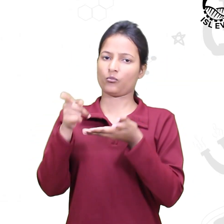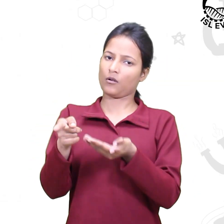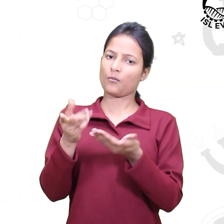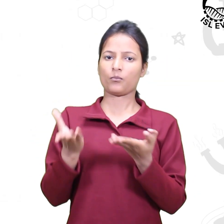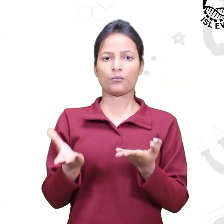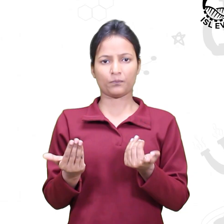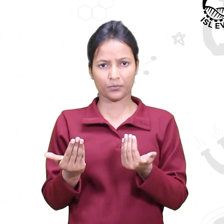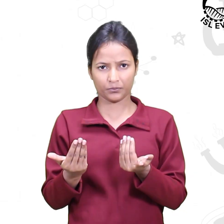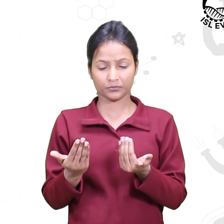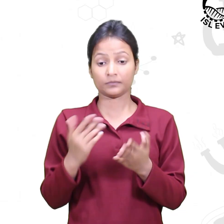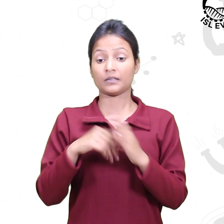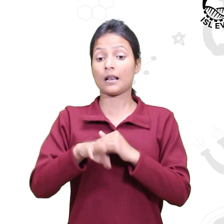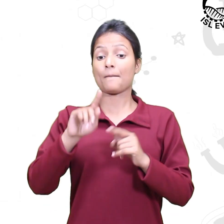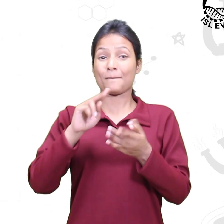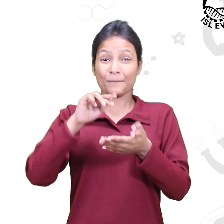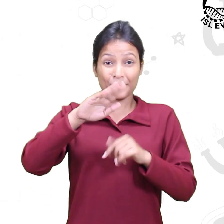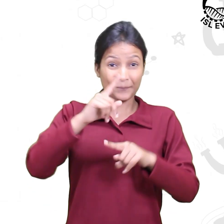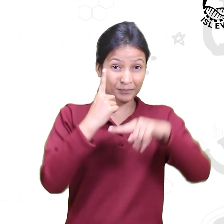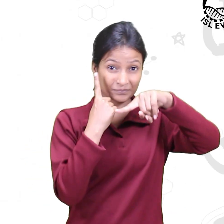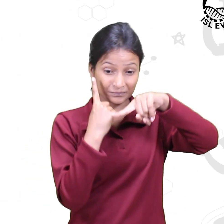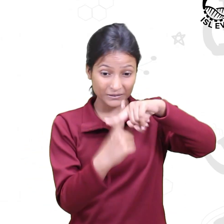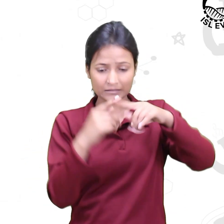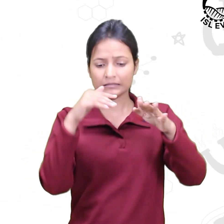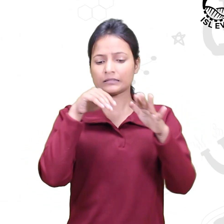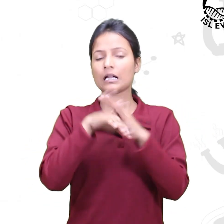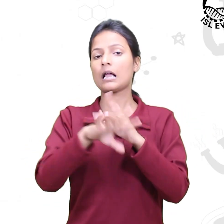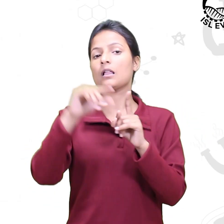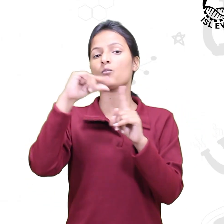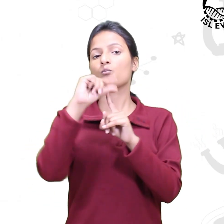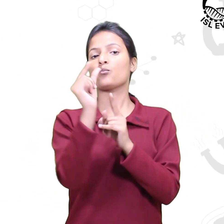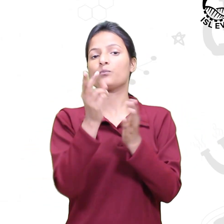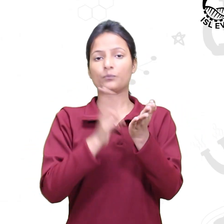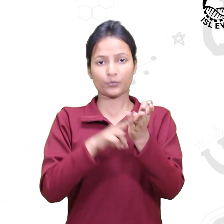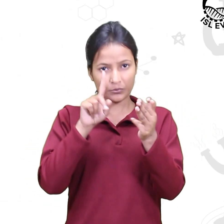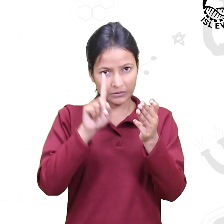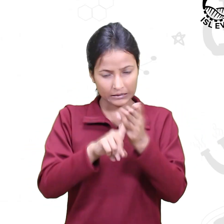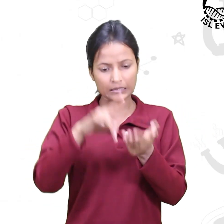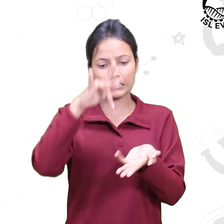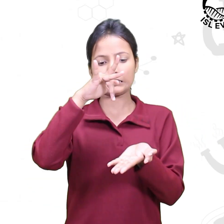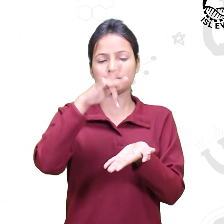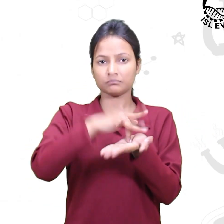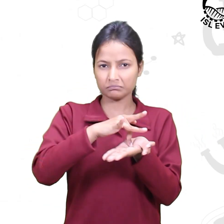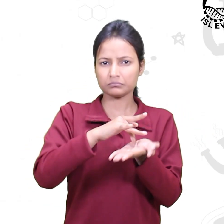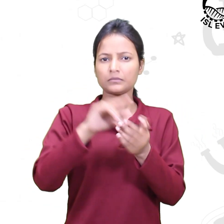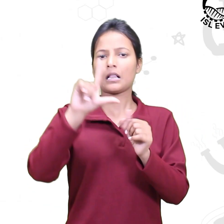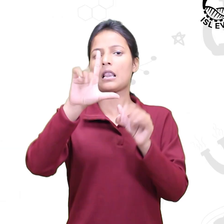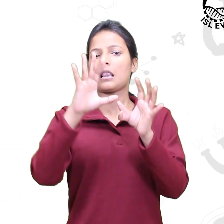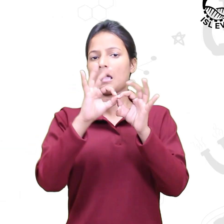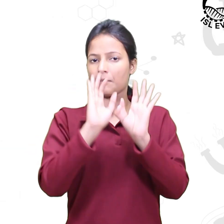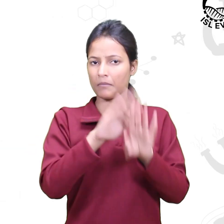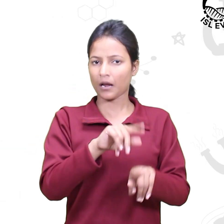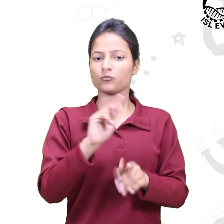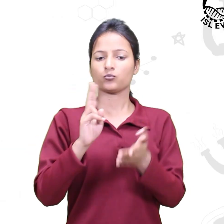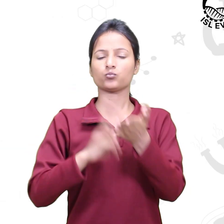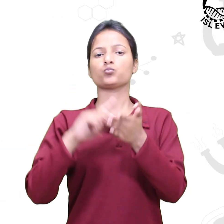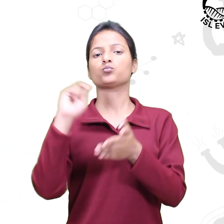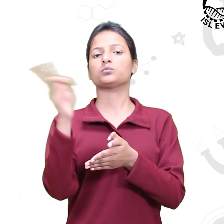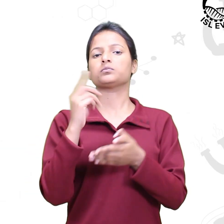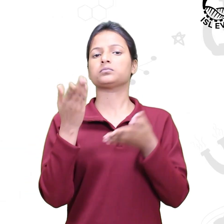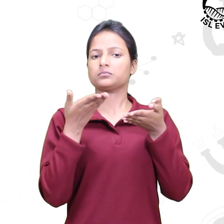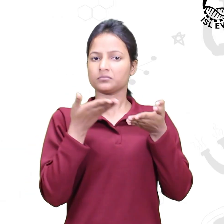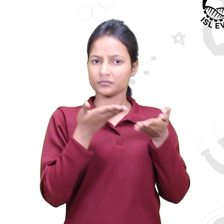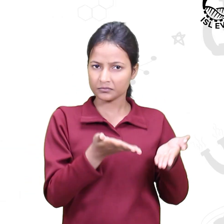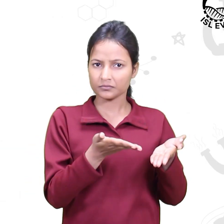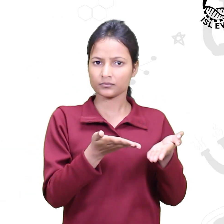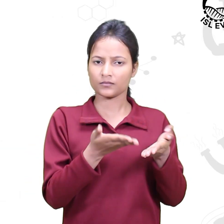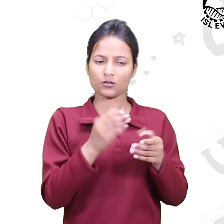है भी वो भी केवल महाराष्ट्र में, और बाकी जगह है उसमें भी एक NIV पुणे है जो देश की एक नेशनल लैब है, तो उसको वो महाराष्ट्र में तो है